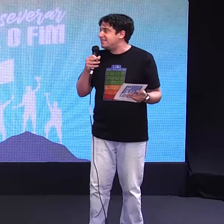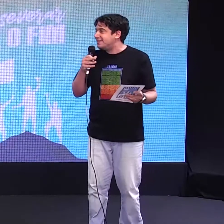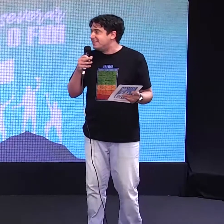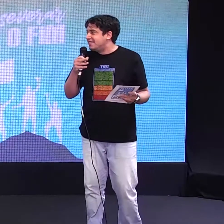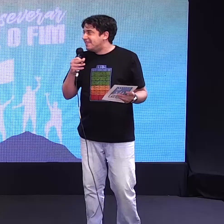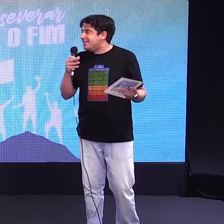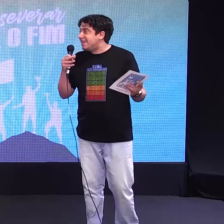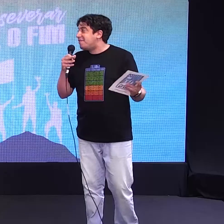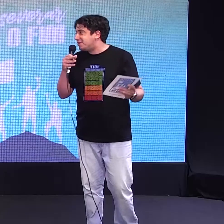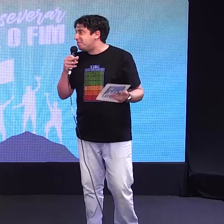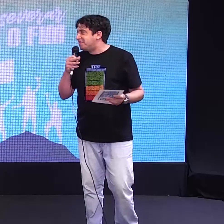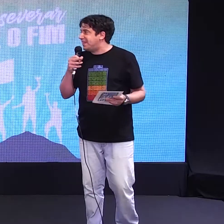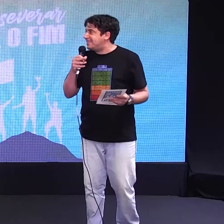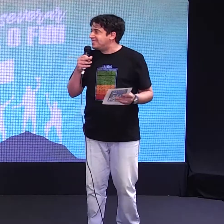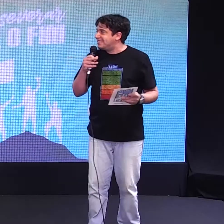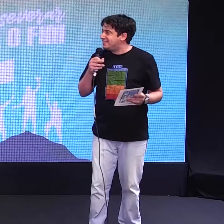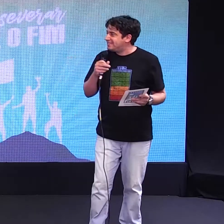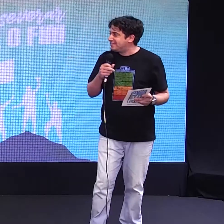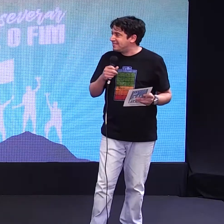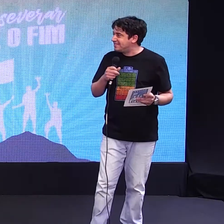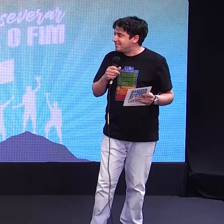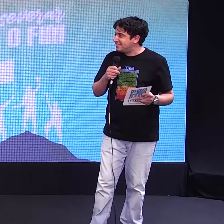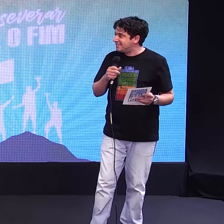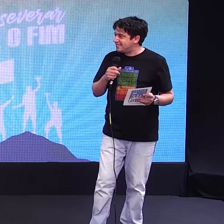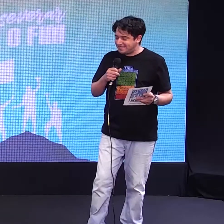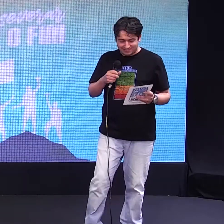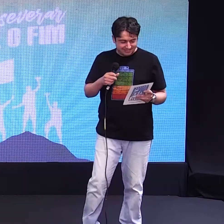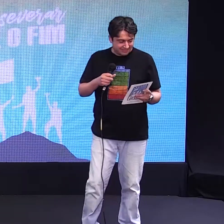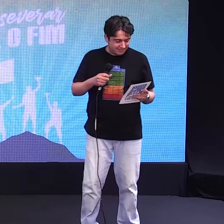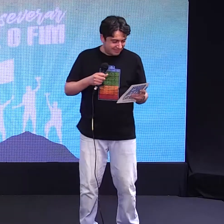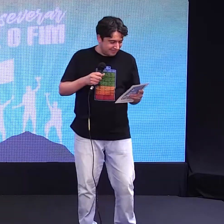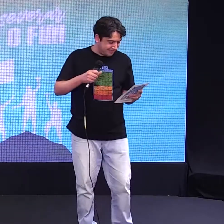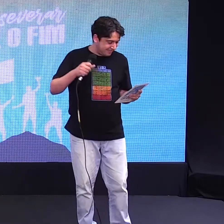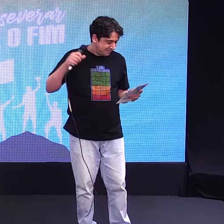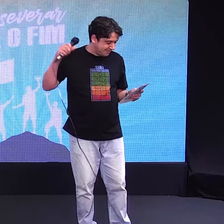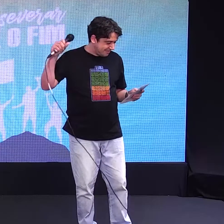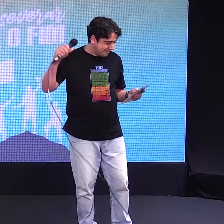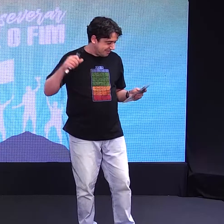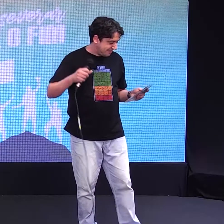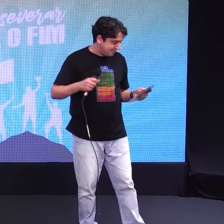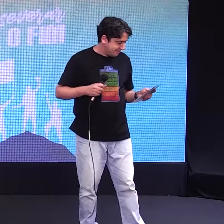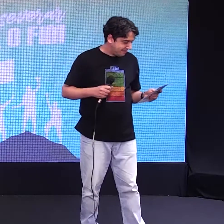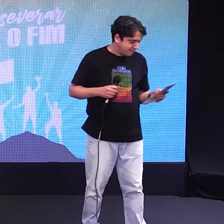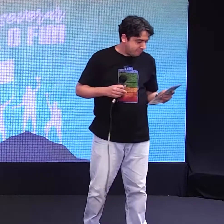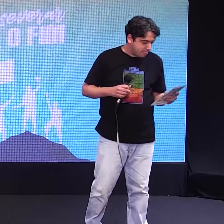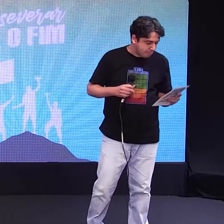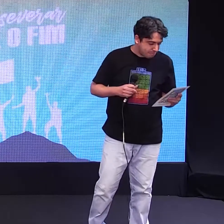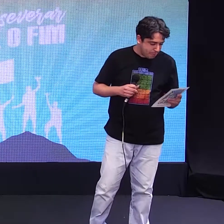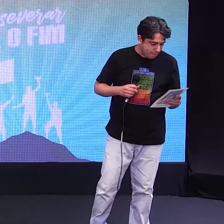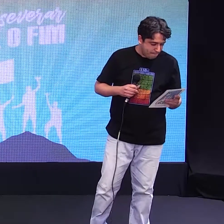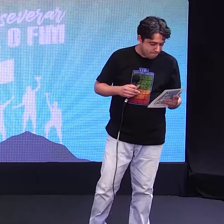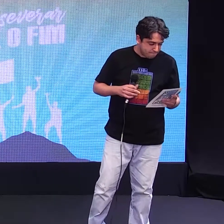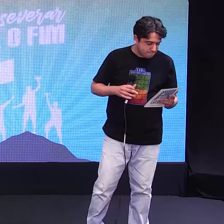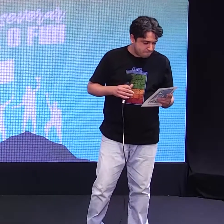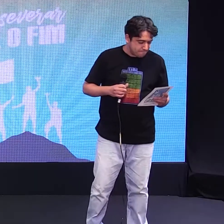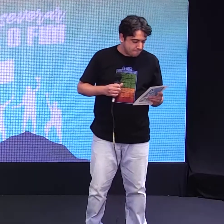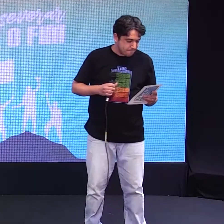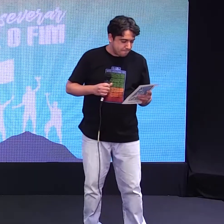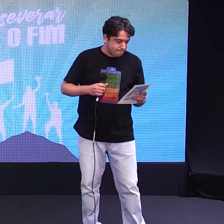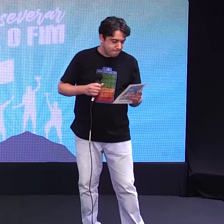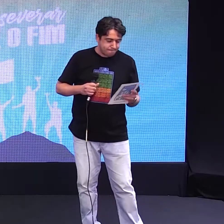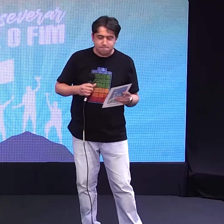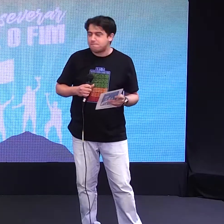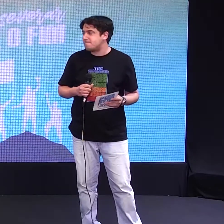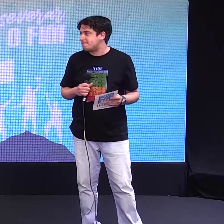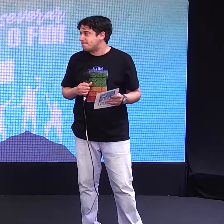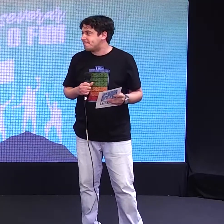jovens. E agora, como que faz? Nessa conferência, você vai ter oportunidade de compartilhar o